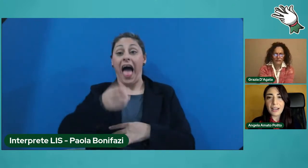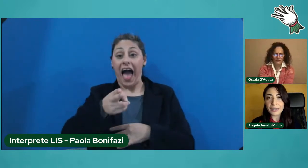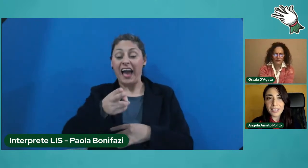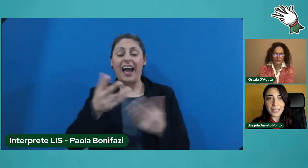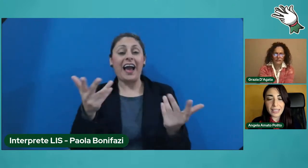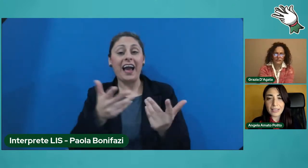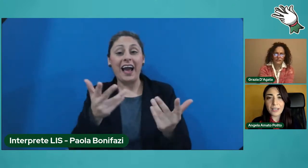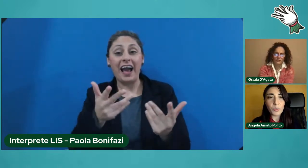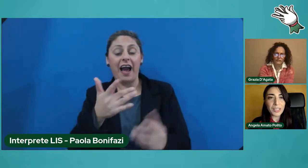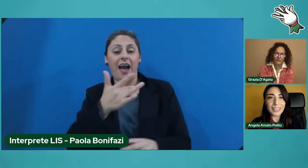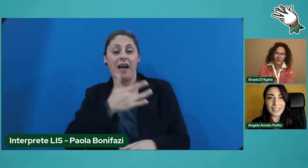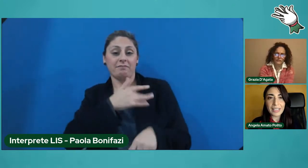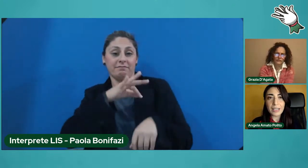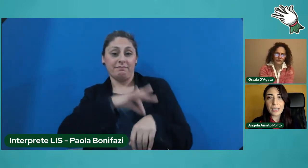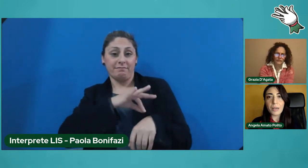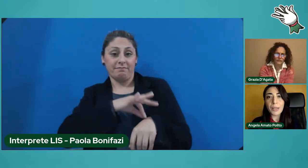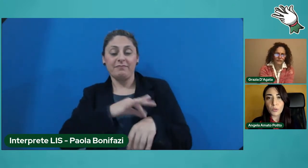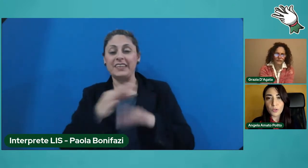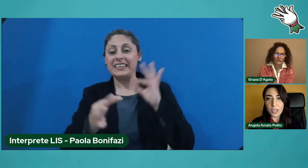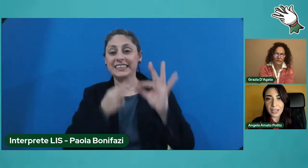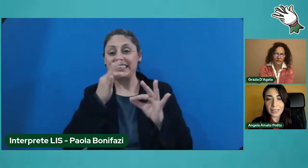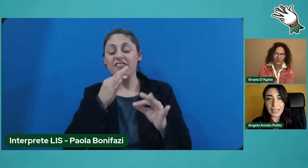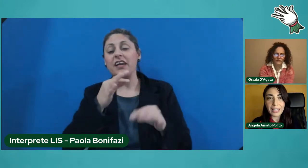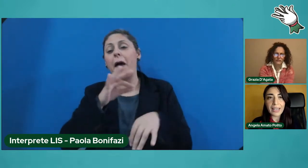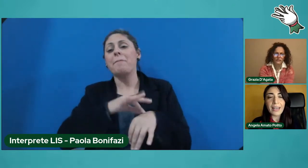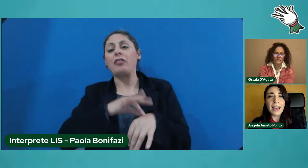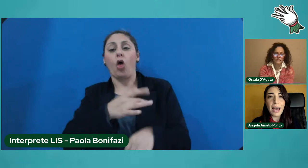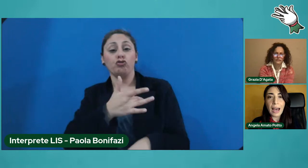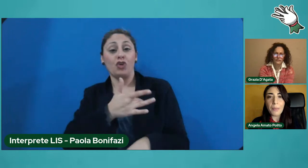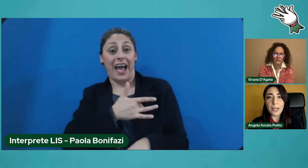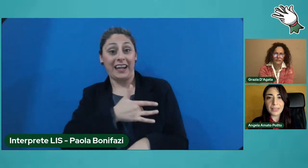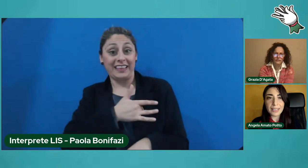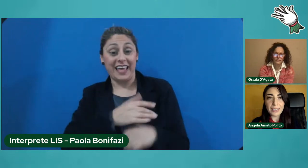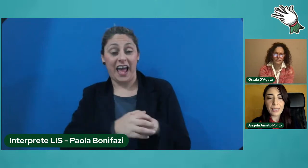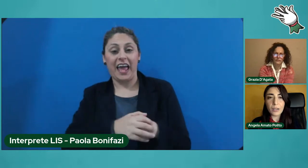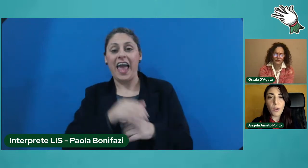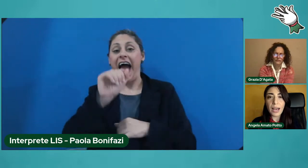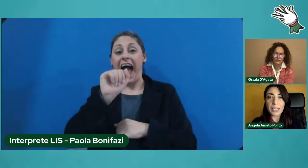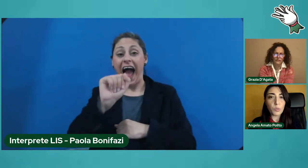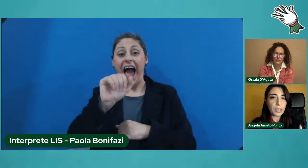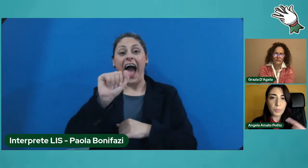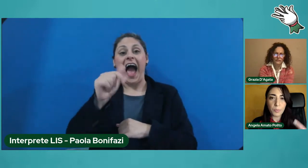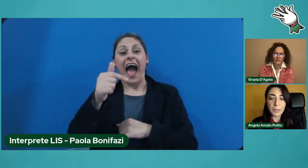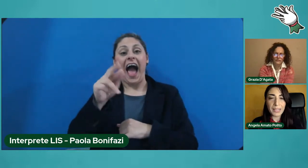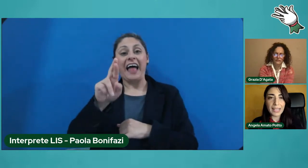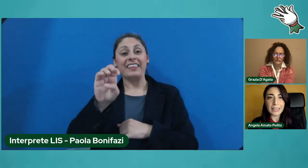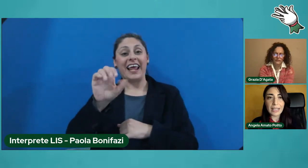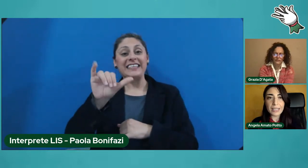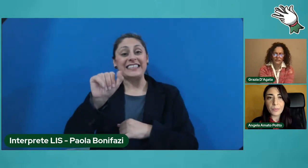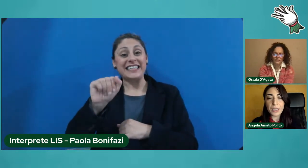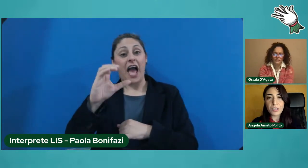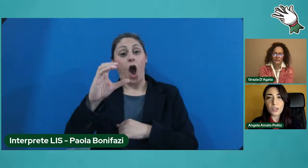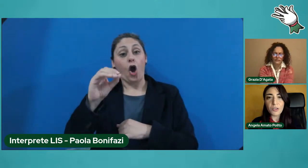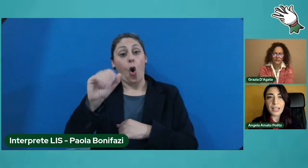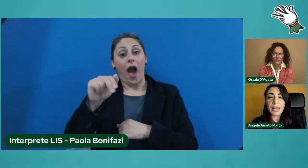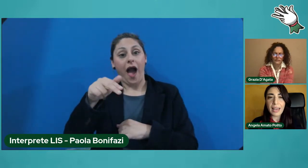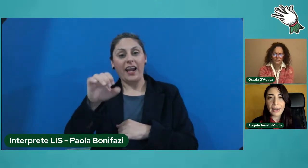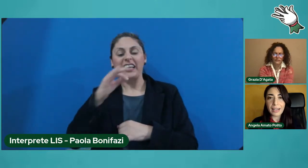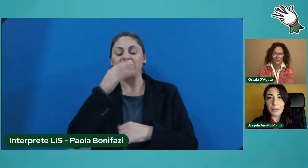heart disease, quindi patologie cardiache, A per atresia delle coane, quindi problemi legati alla respirazione, R